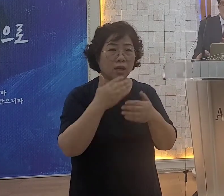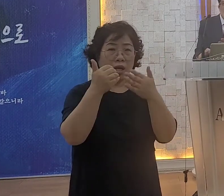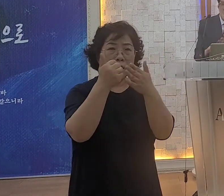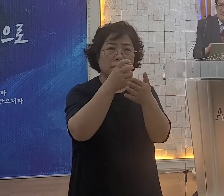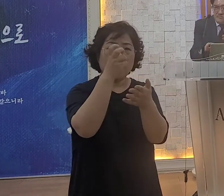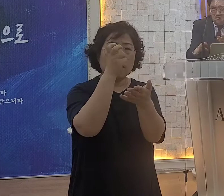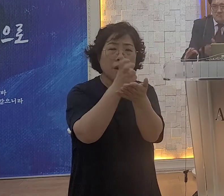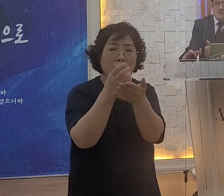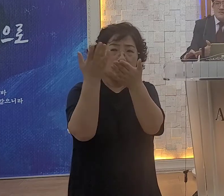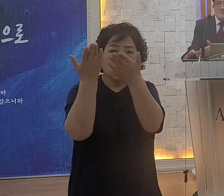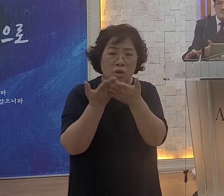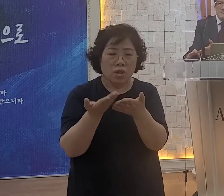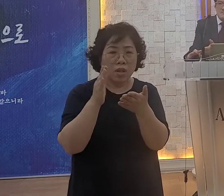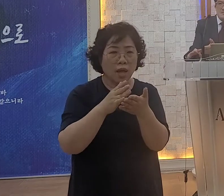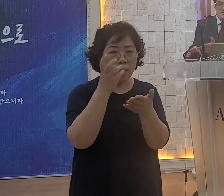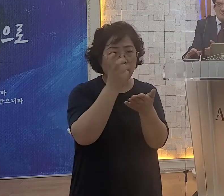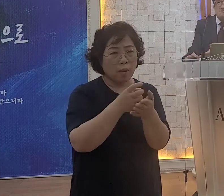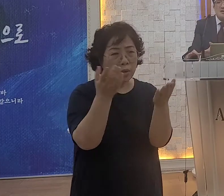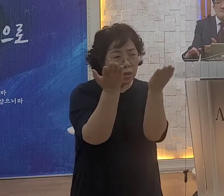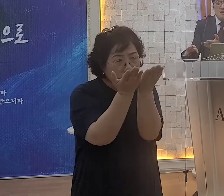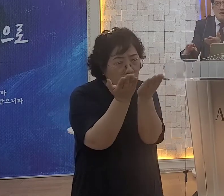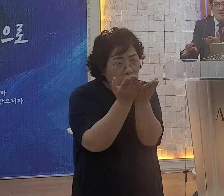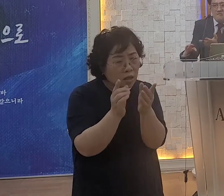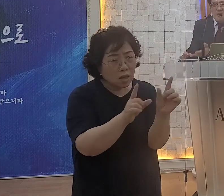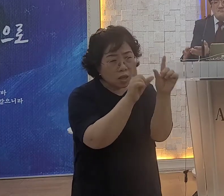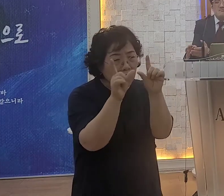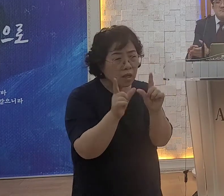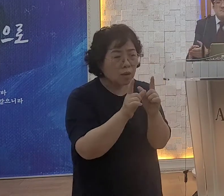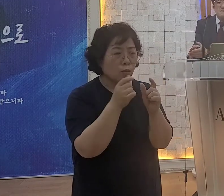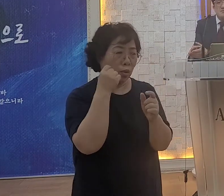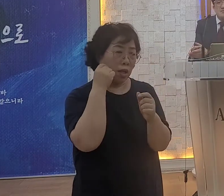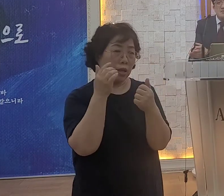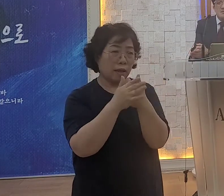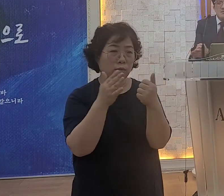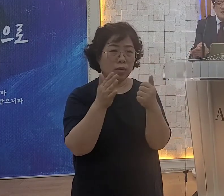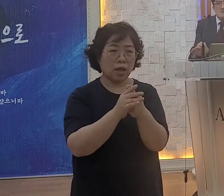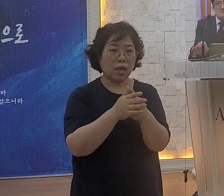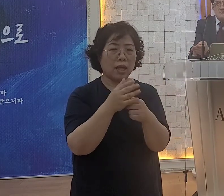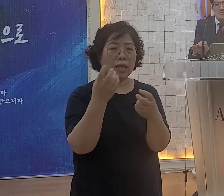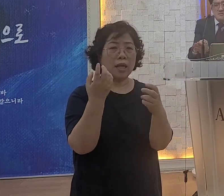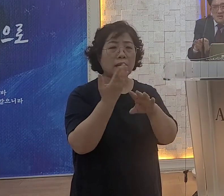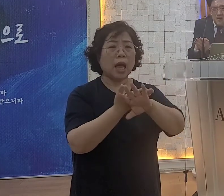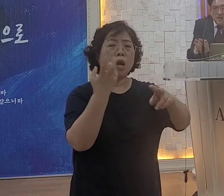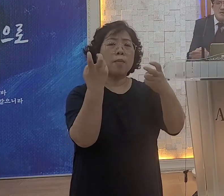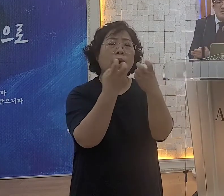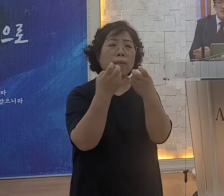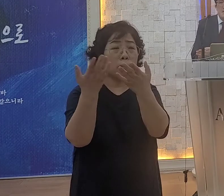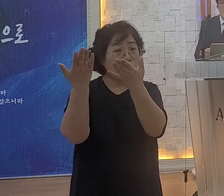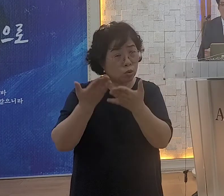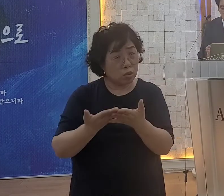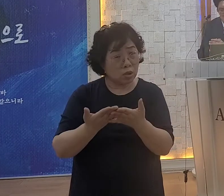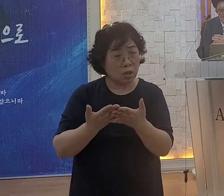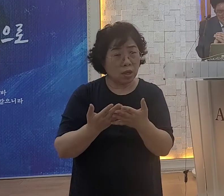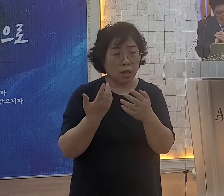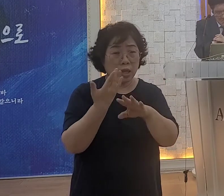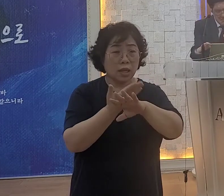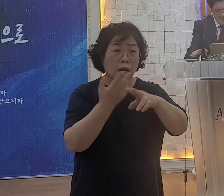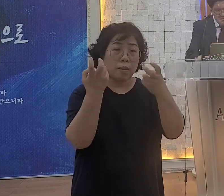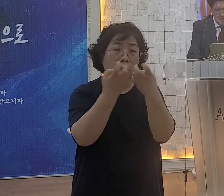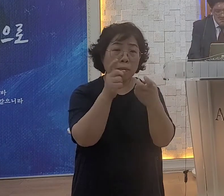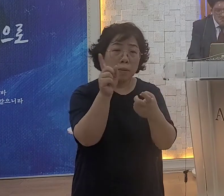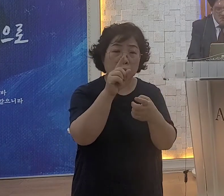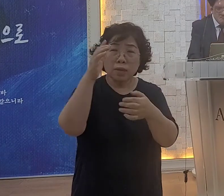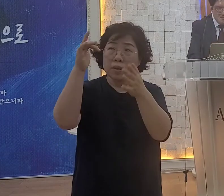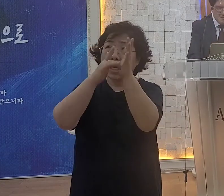길을 그 피로 말미암아 속량과 화목제물을 믿는 예수 믿는 자에게 하나님의 의를